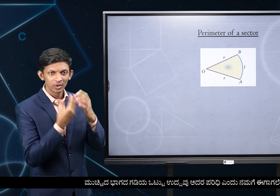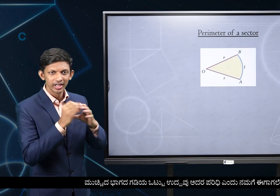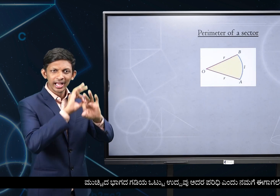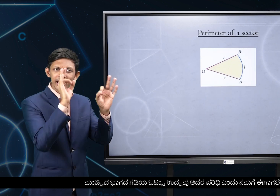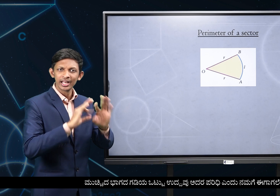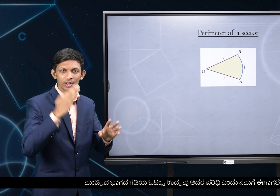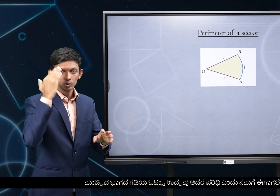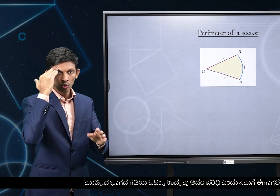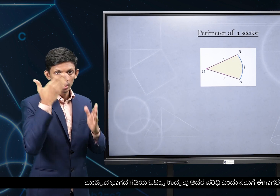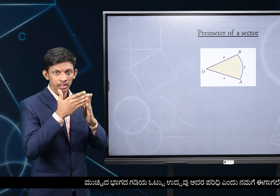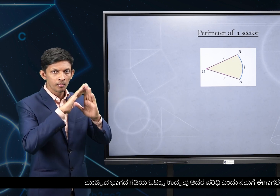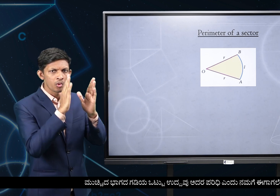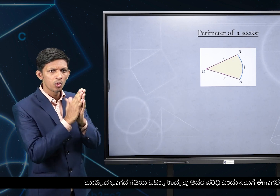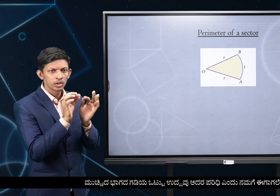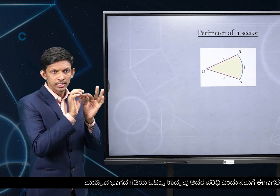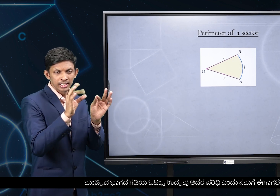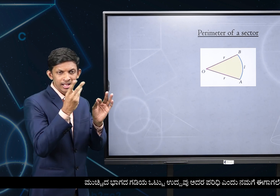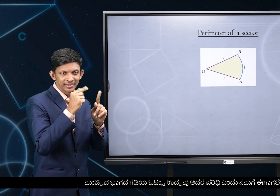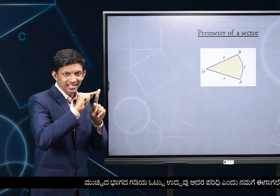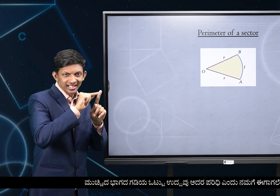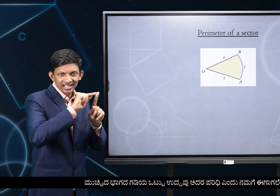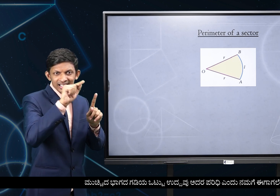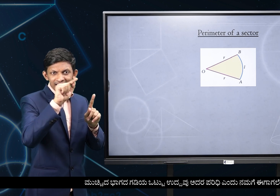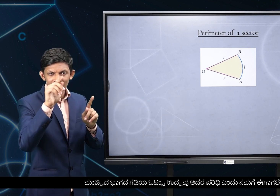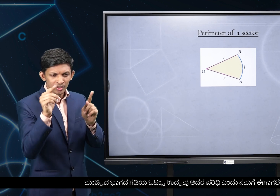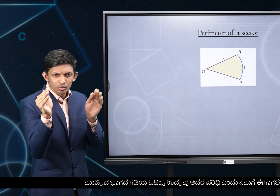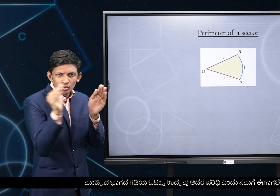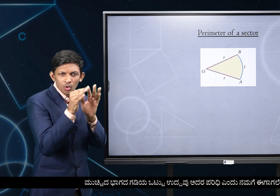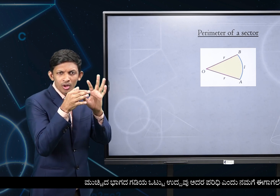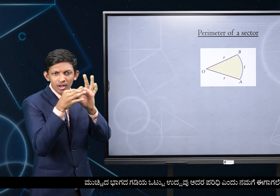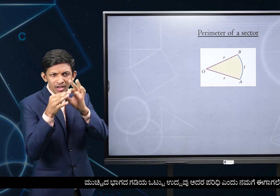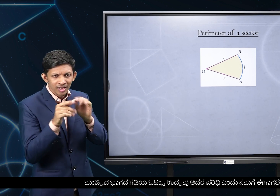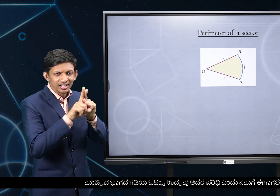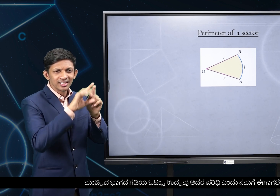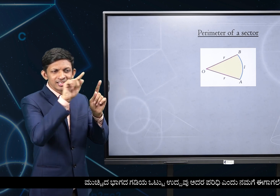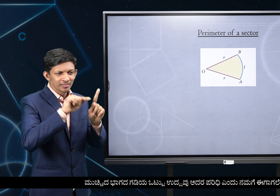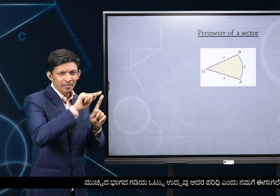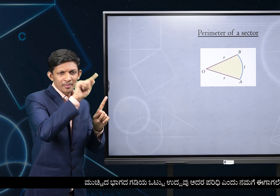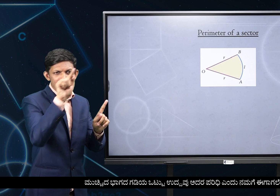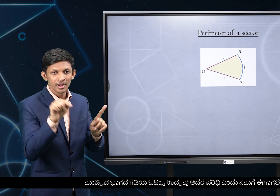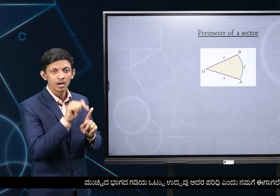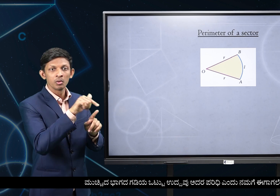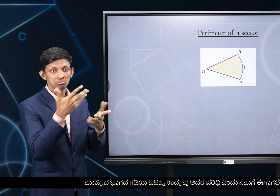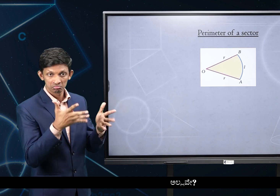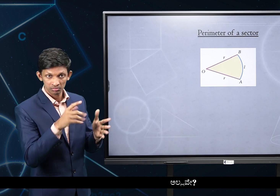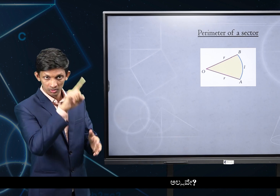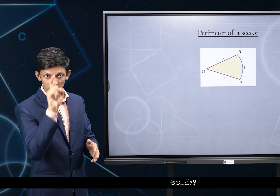ಮುಚ್ಚಿದ ಭಾಗದ ಗಡಿಯ ಒಟ್ಟು ಉದ್ದವು ಅದರ ಪರಿಧಿ ಎಂದು ನಮಗೆ ಈಗಾಗಲೇ ತಿಳಿದಿದೆ ಅಲ್ಲವೇ?